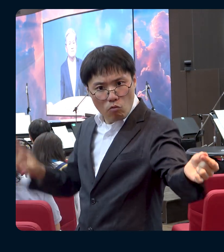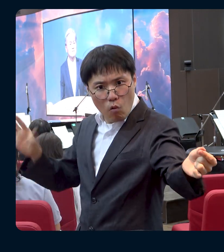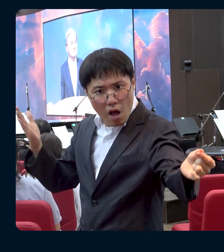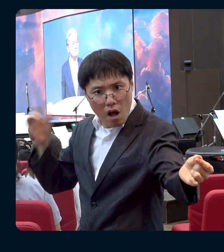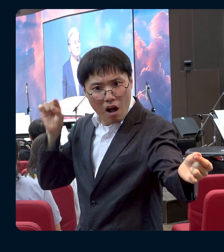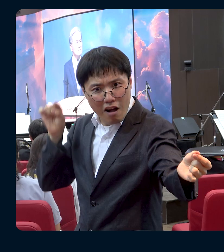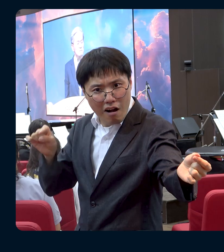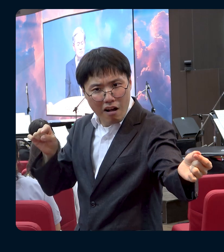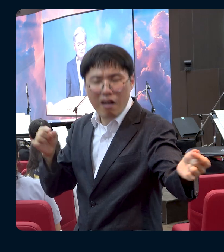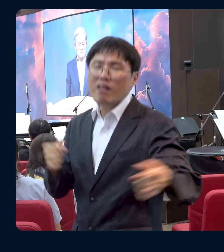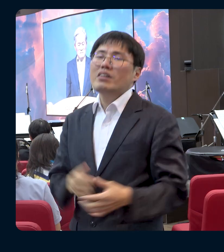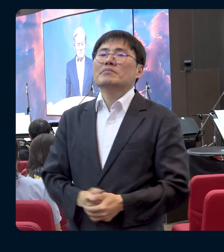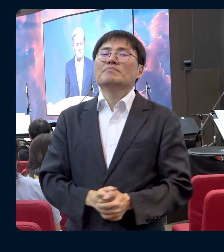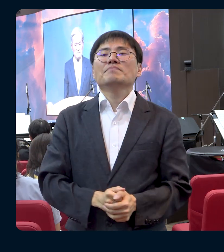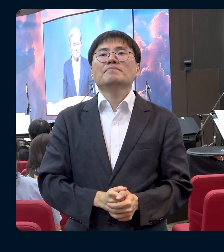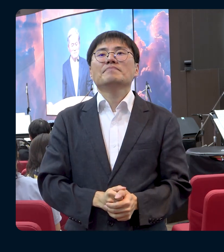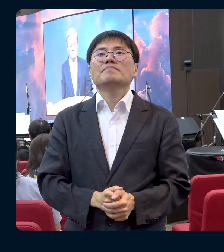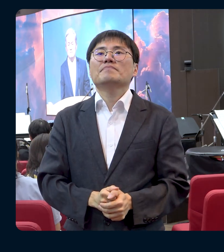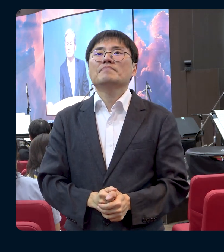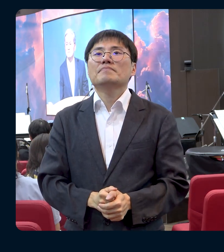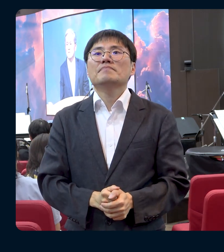되면,